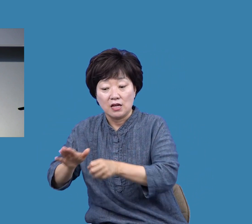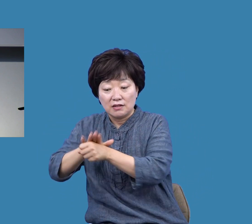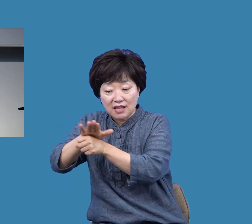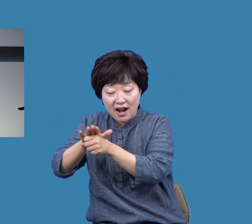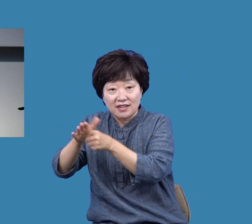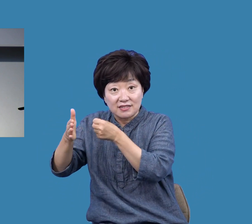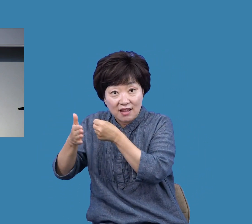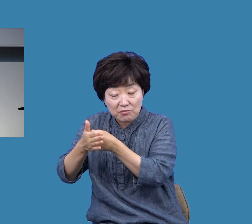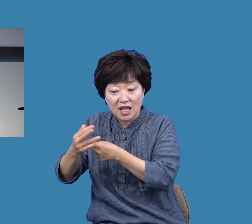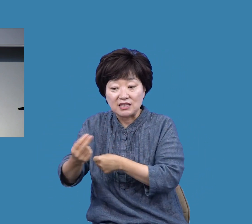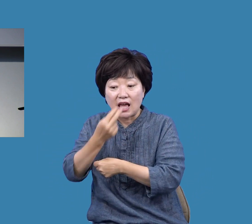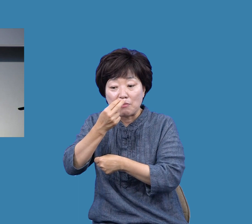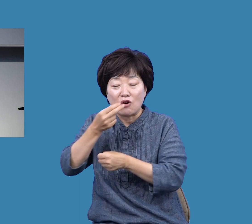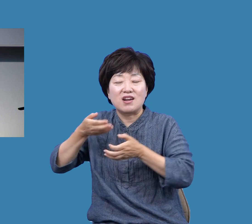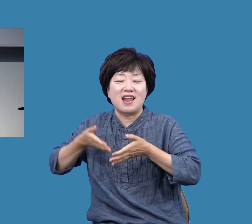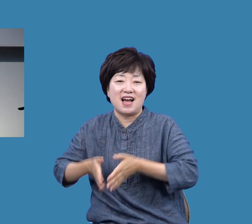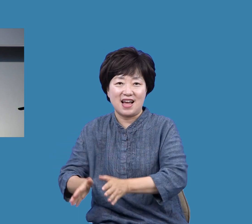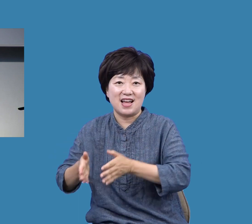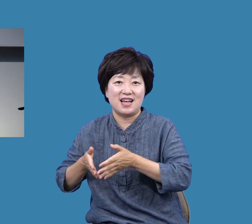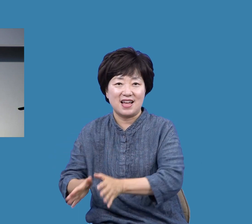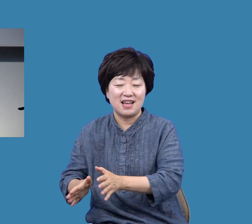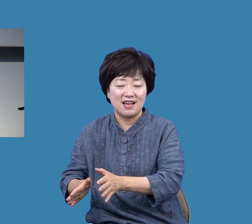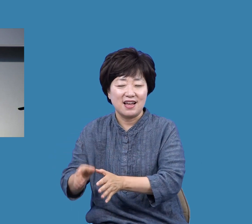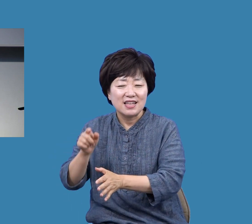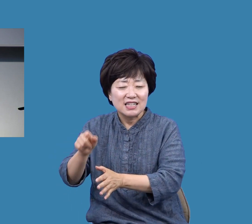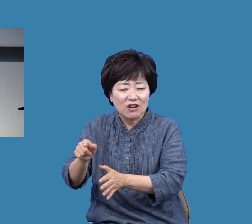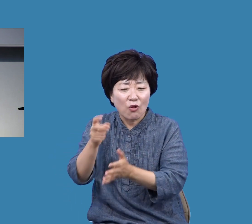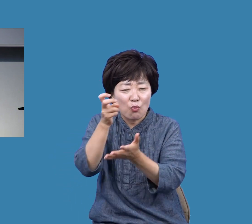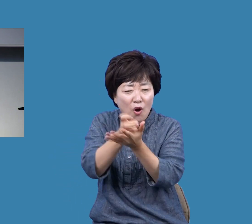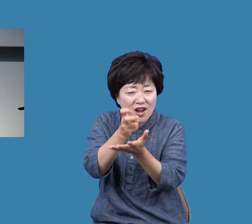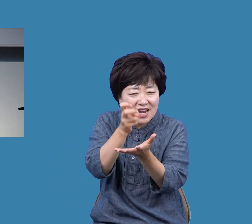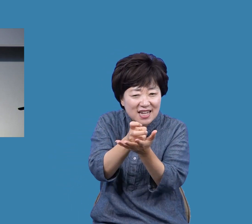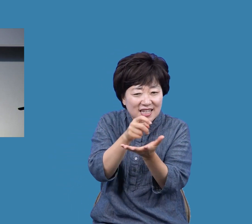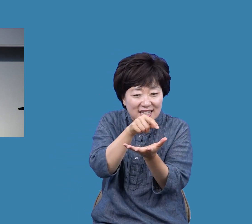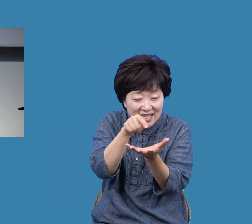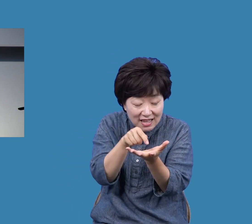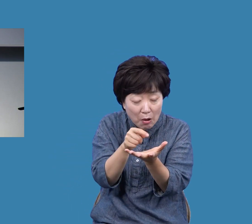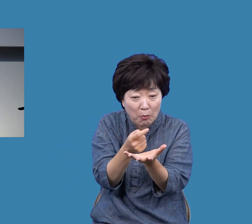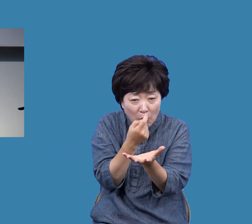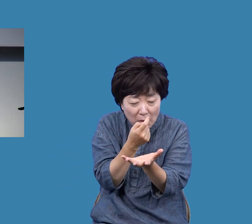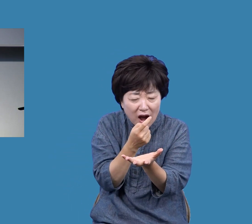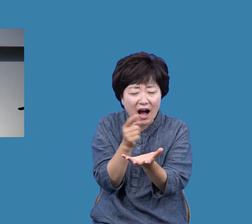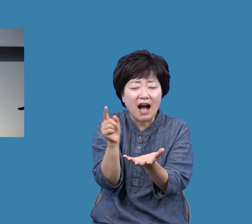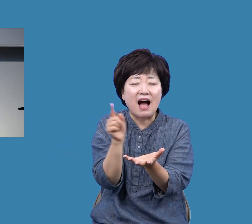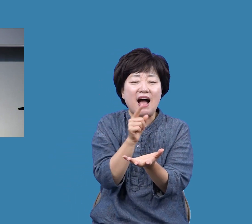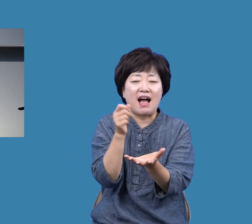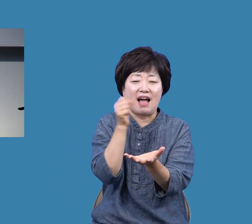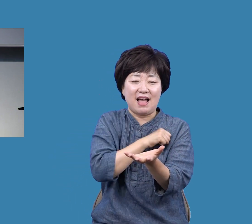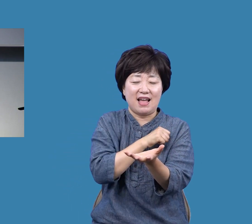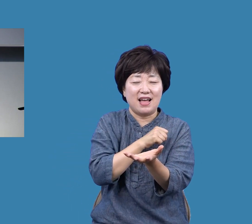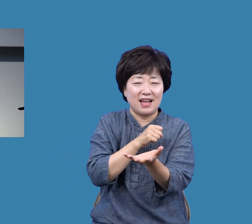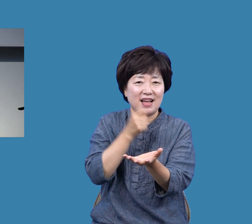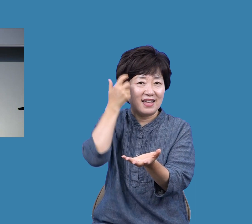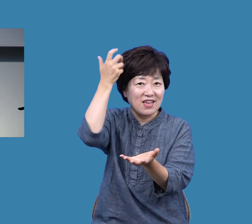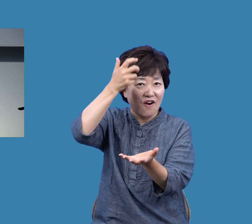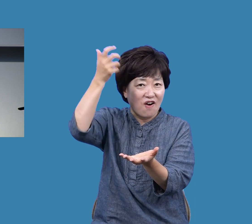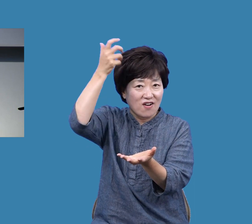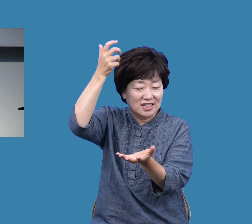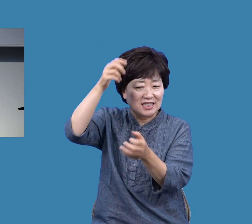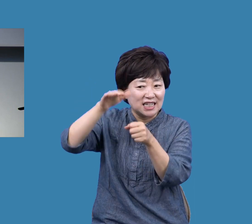거죠. 생명을 낳는 거예요. 자, 이런 원리들로 인해서 영은 반드시 뭐를 이루게 되냐면 공동체를 이루게